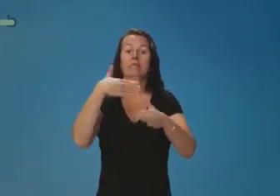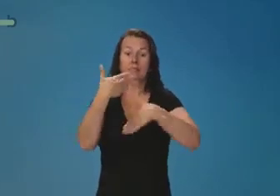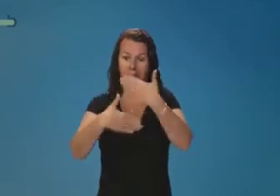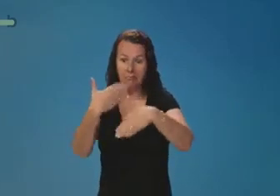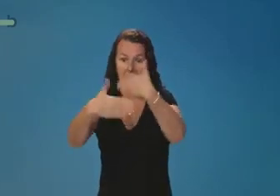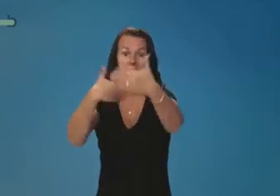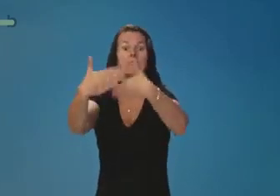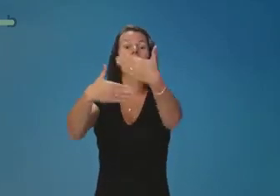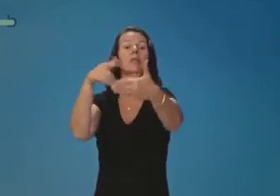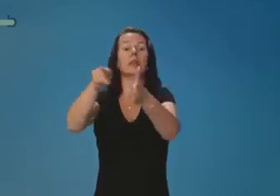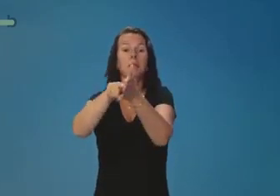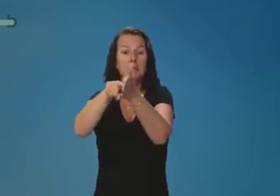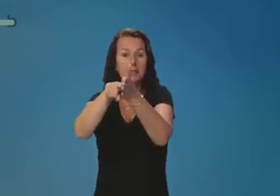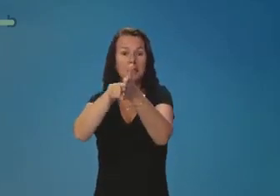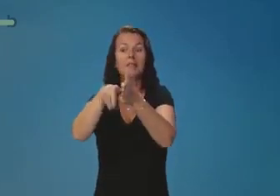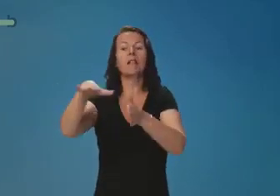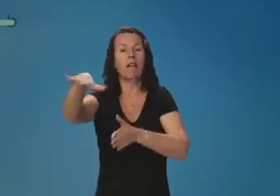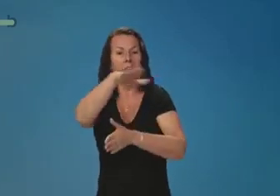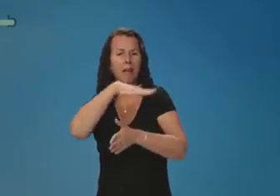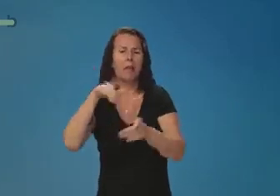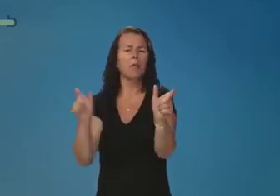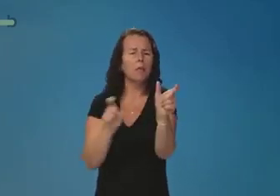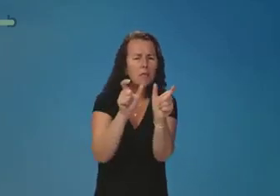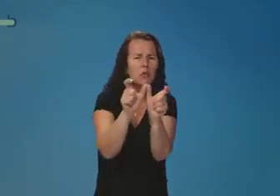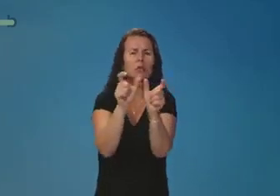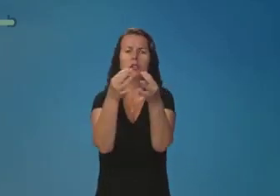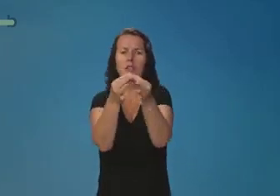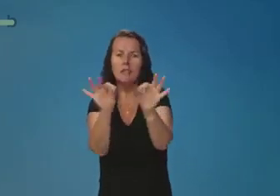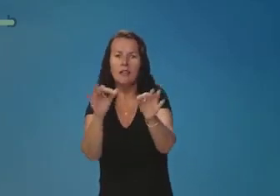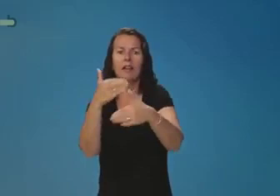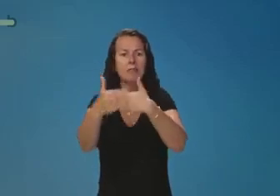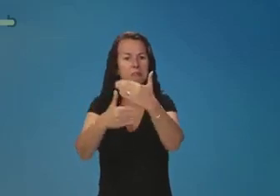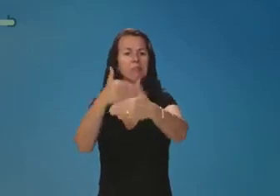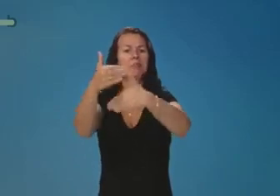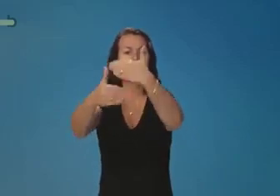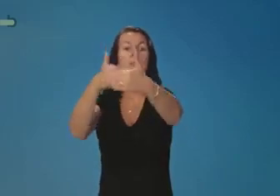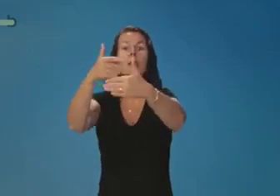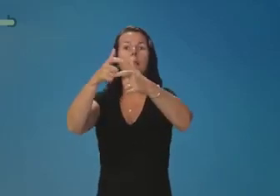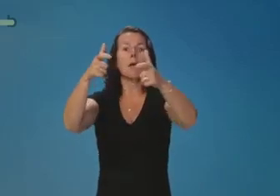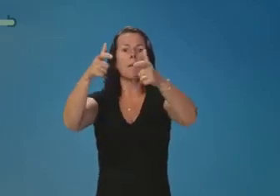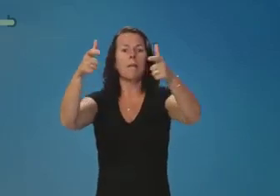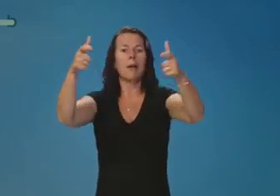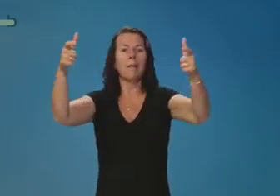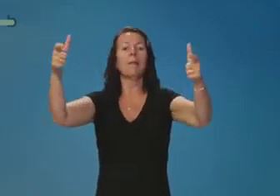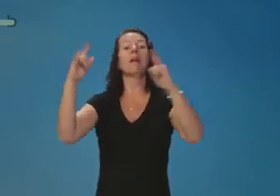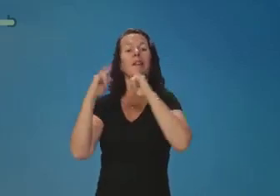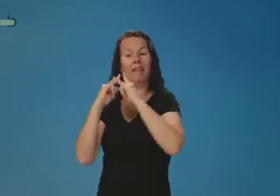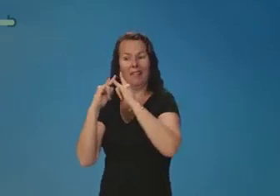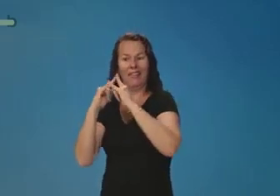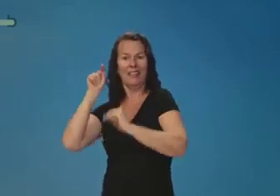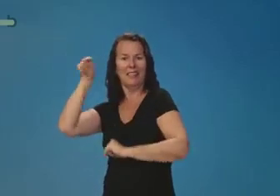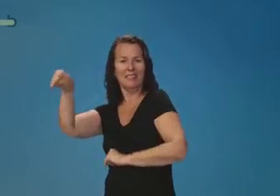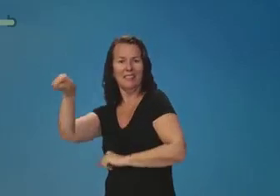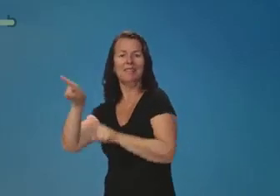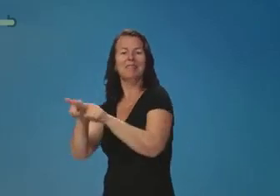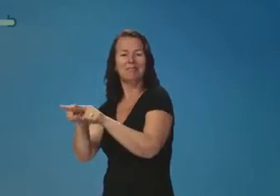na área da morfologia, da sintaxe, e assim as pesquisas vão aumentando, como é o caso do INES,